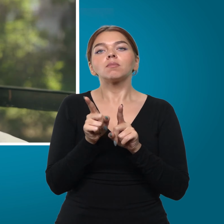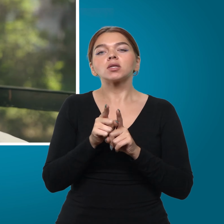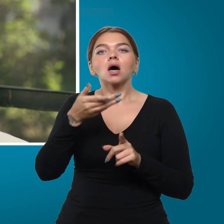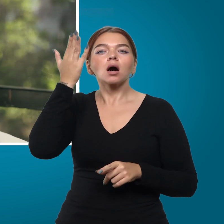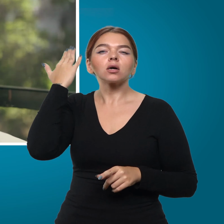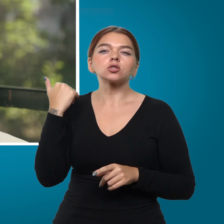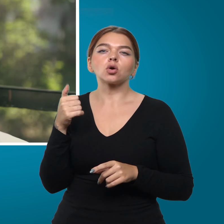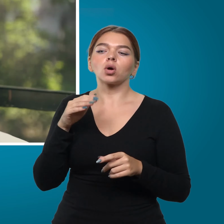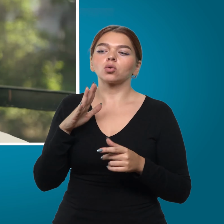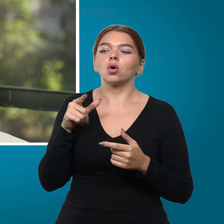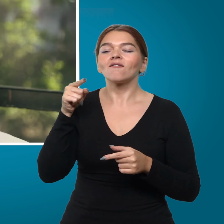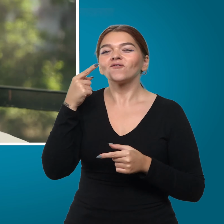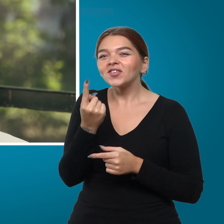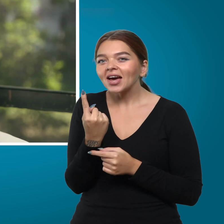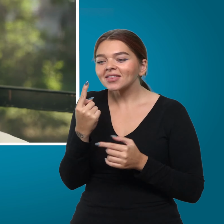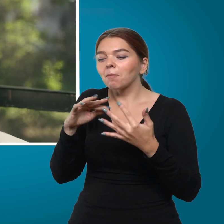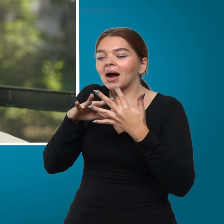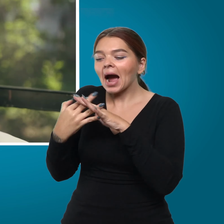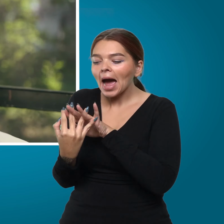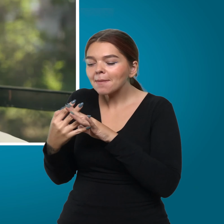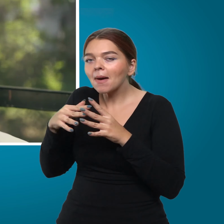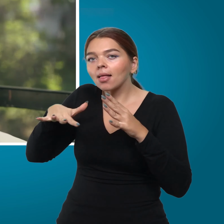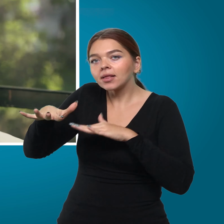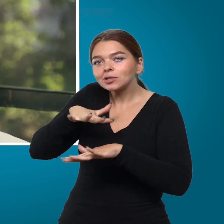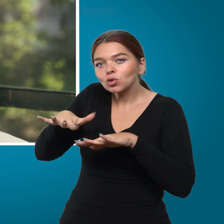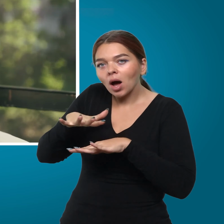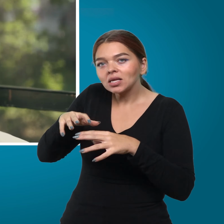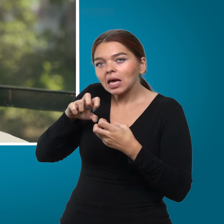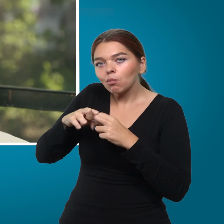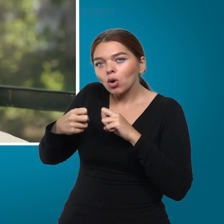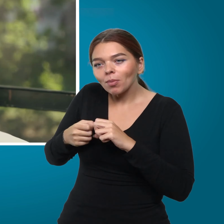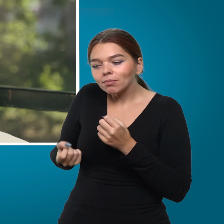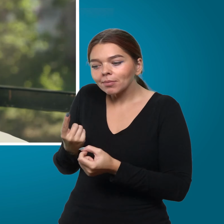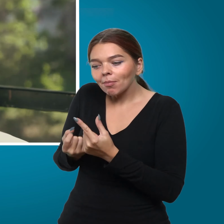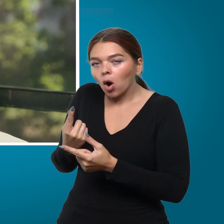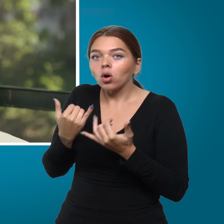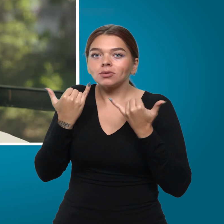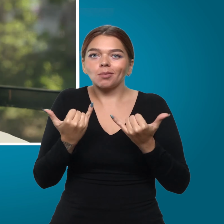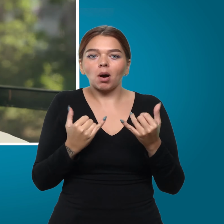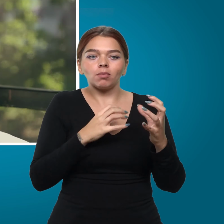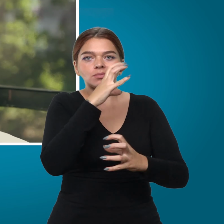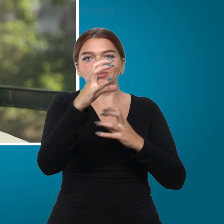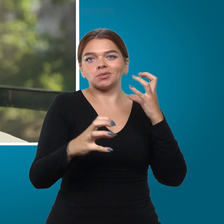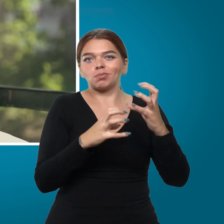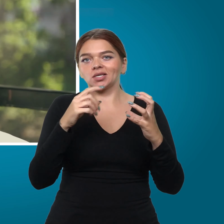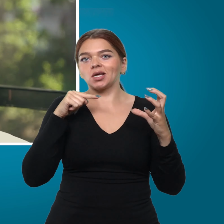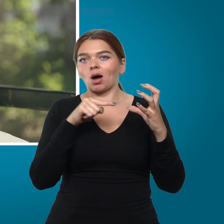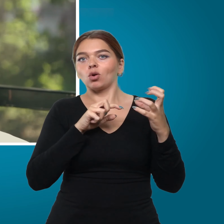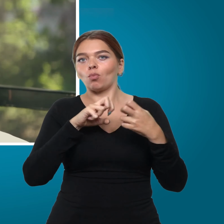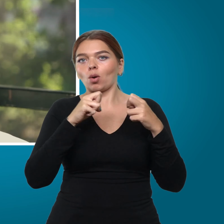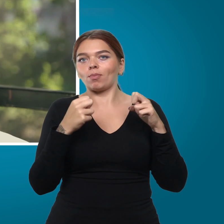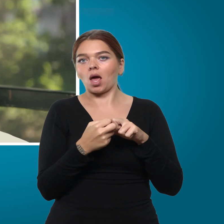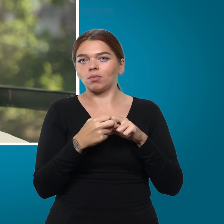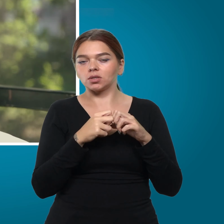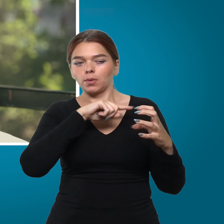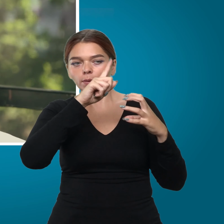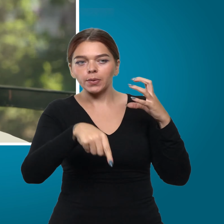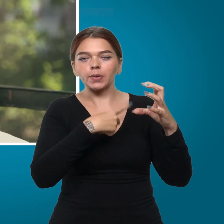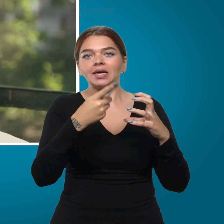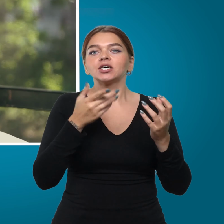nenori daryti. Pirmi kartai visi išgyvena tos pačius kartus jau tūkstančius metų, tik dabar mes turim tą problemą, kad viskas yra daug